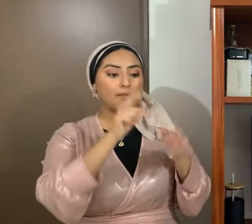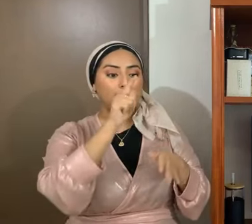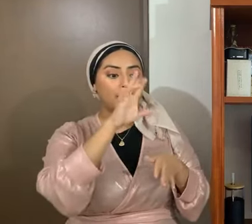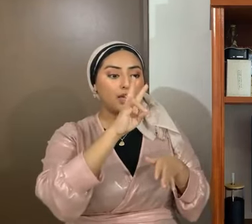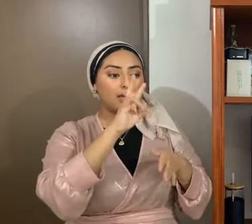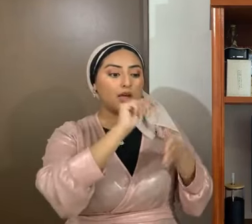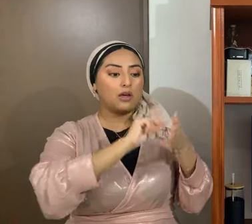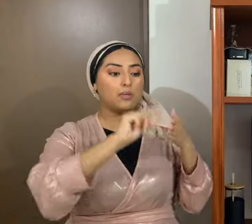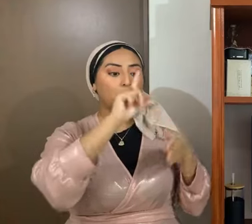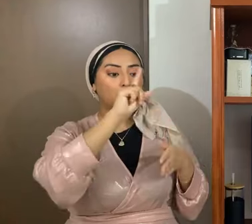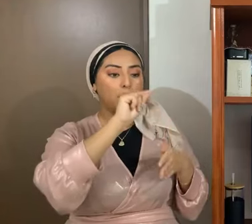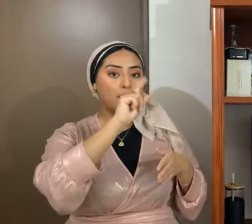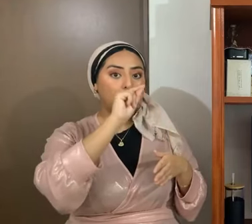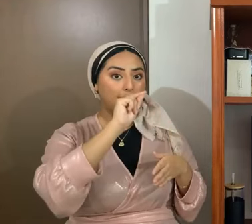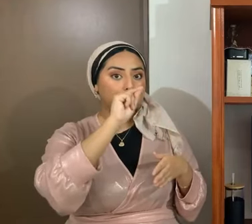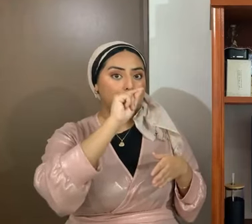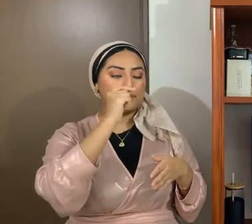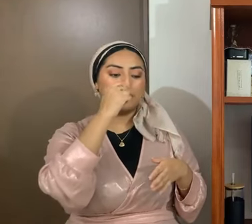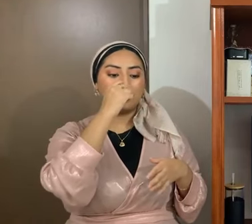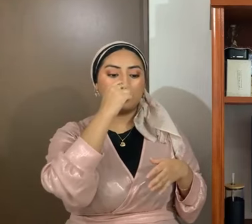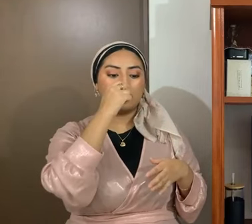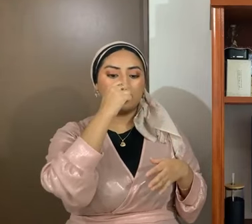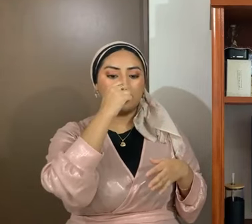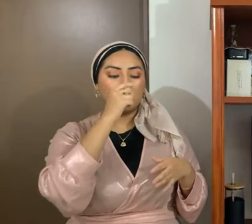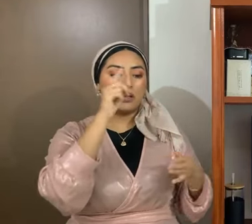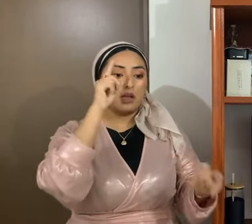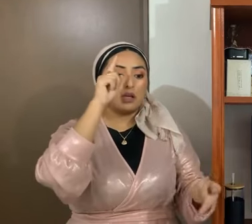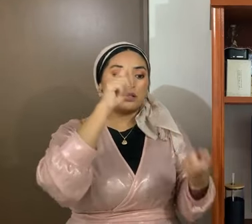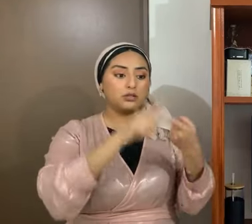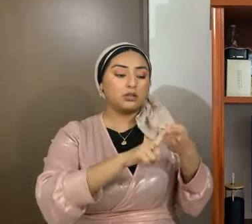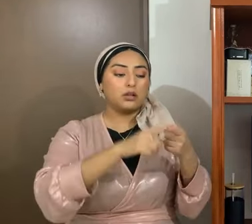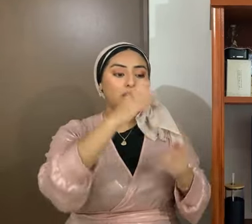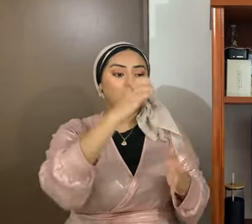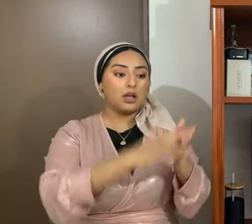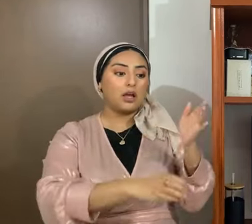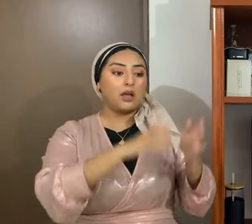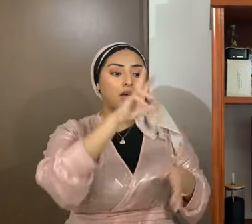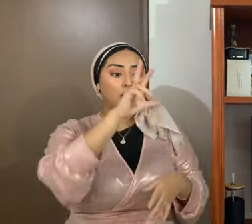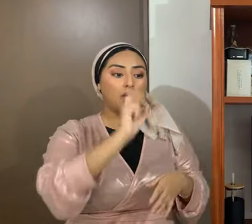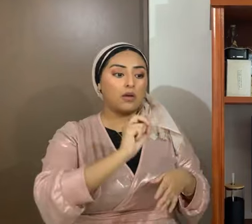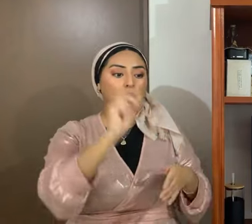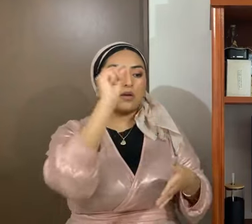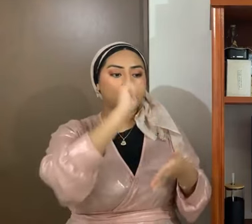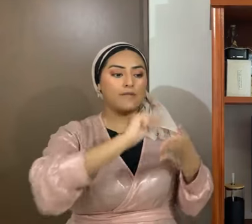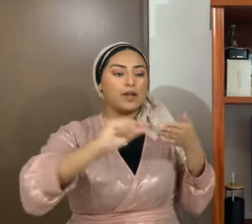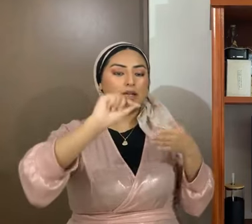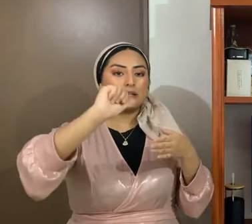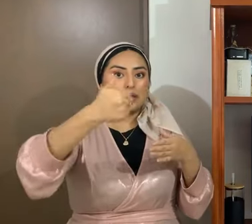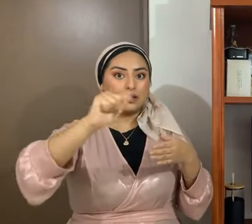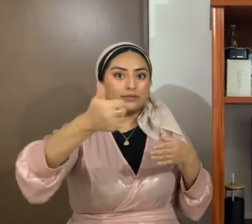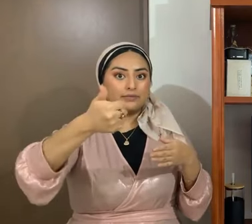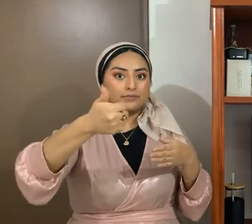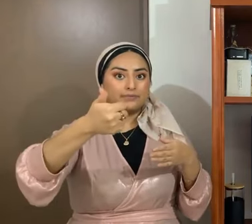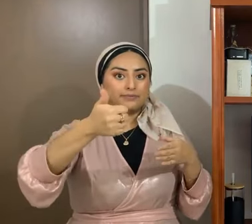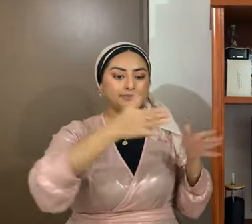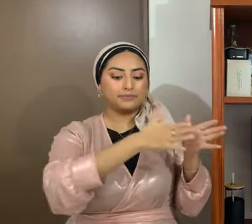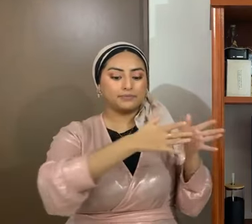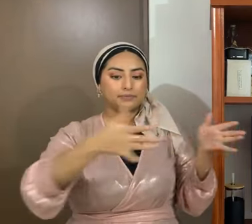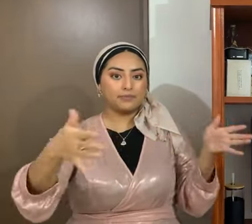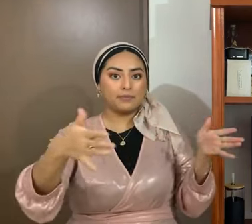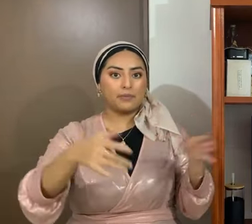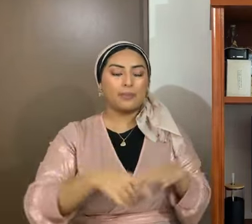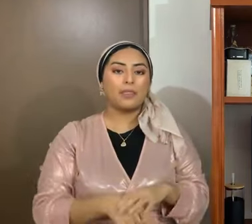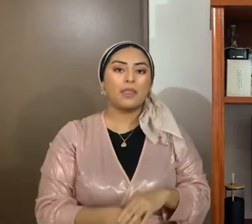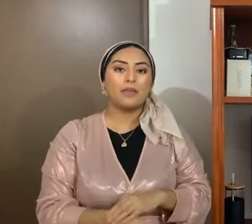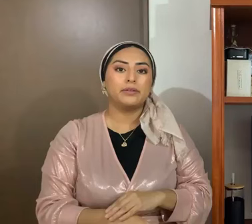verso 20, Éxodo 27, verso 20, hasta el capítulo 30, verso 10. Éxodo 27, verso 20,